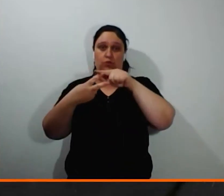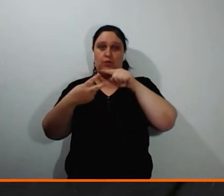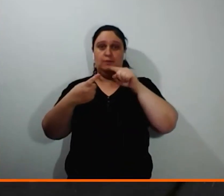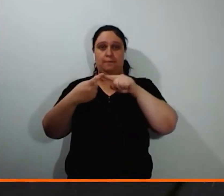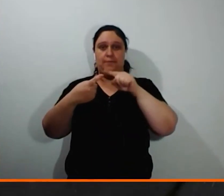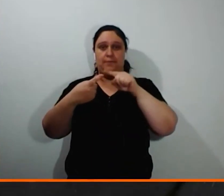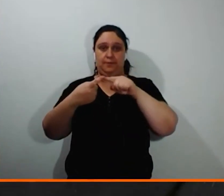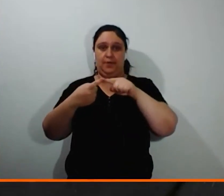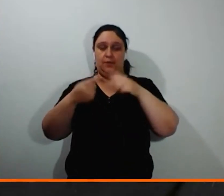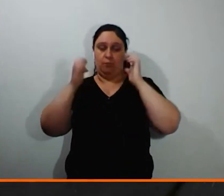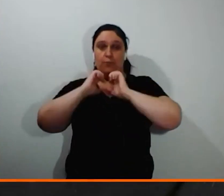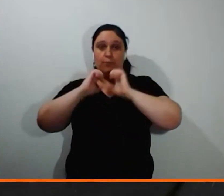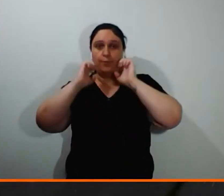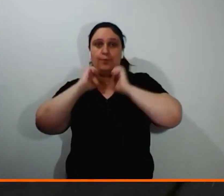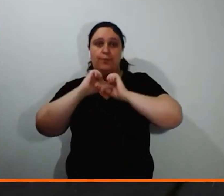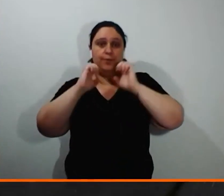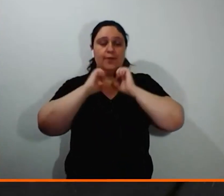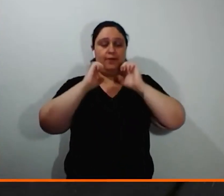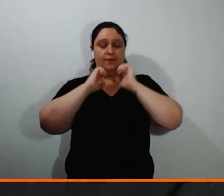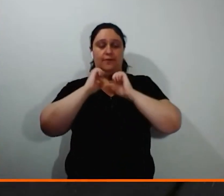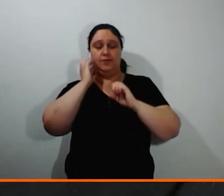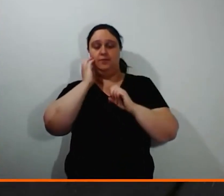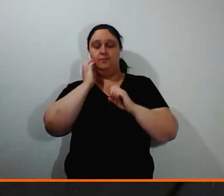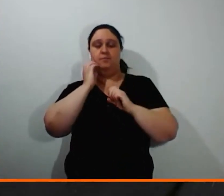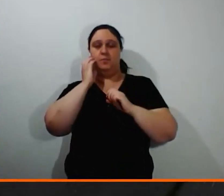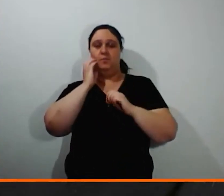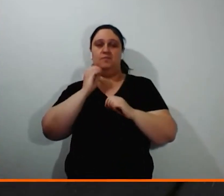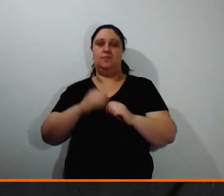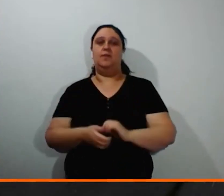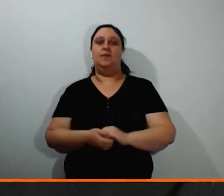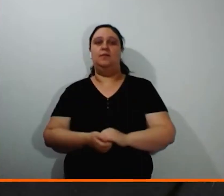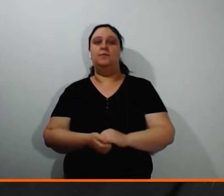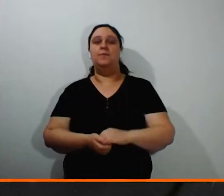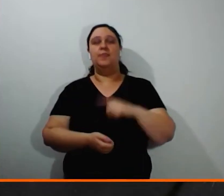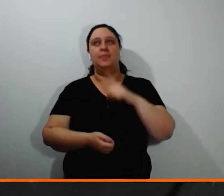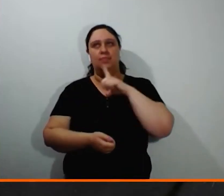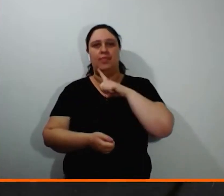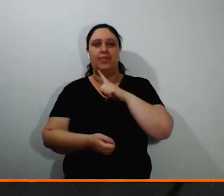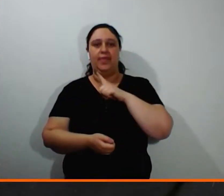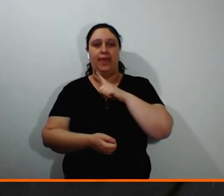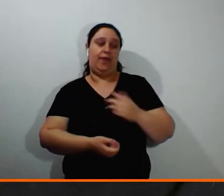temos jovens que se engajam, né, a essa Avança